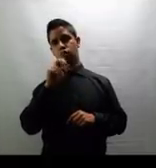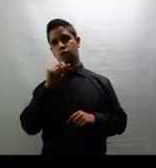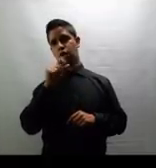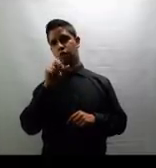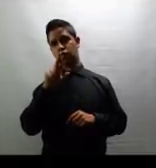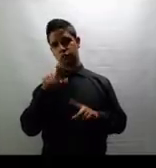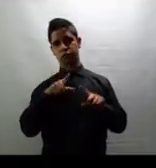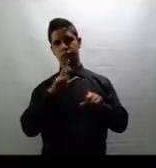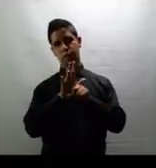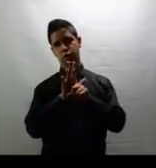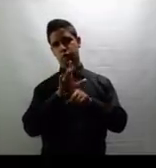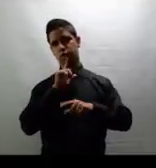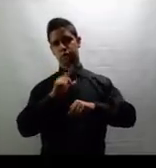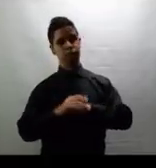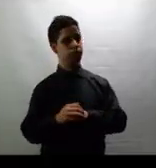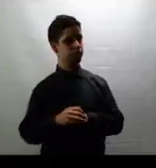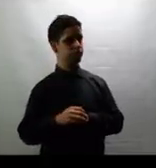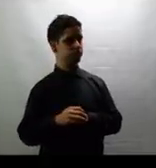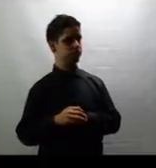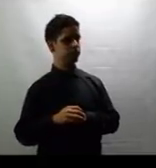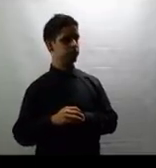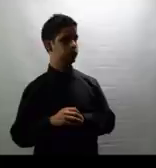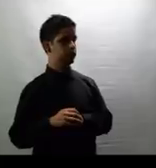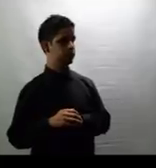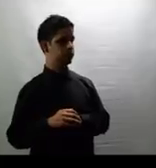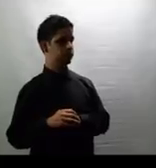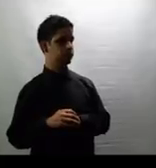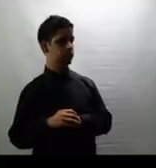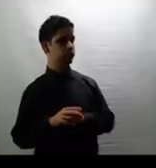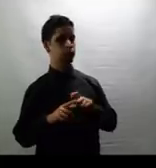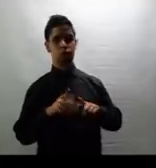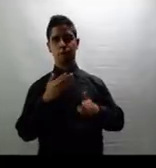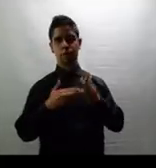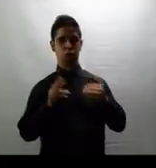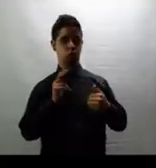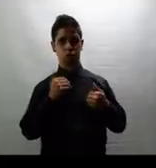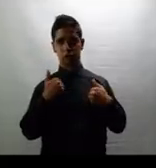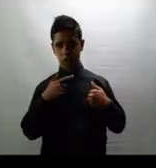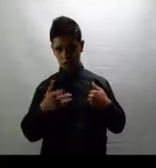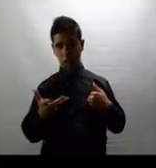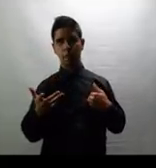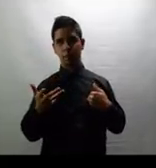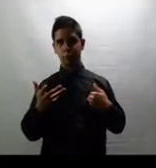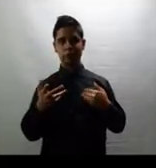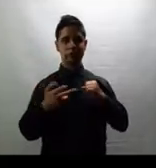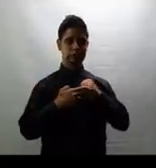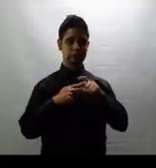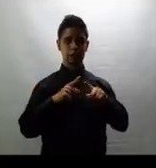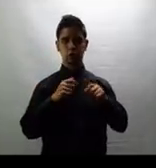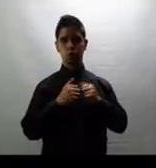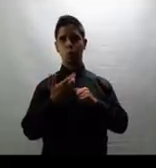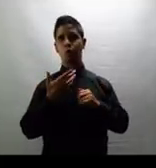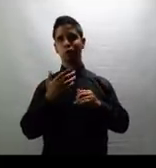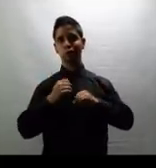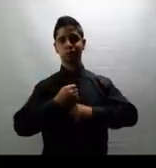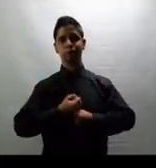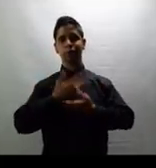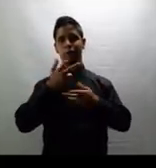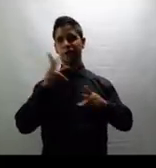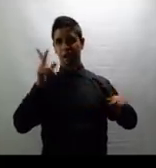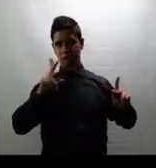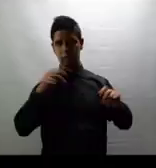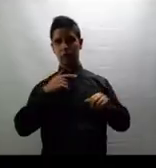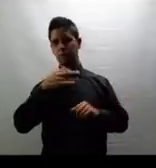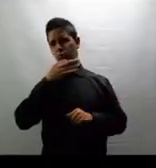esto es parte de lo que tenemos nosotros en los archivos de la fundación como expresiones de cultura popular y que próximamente vamos a